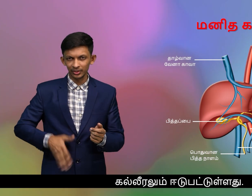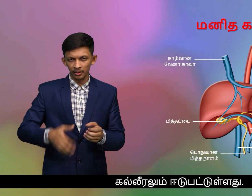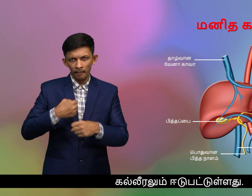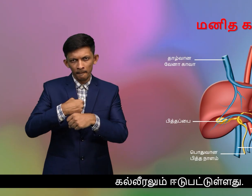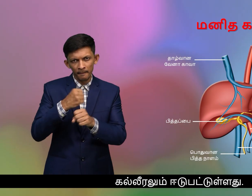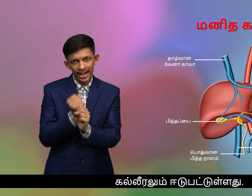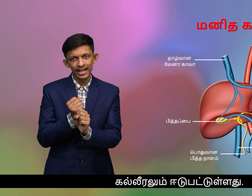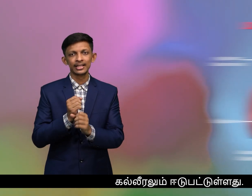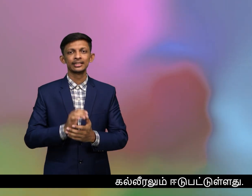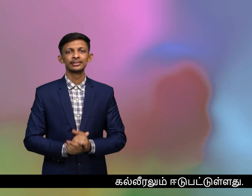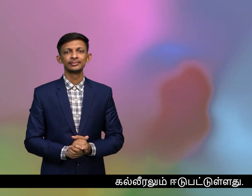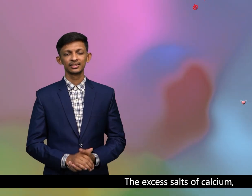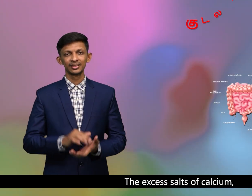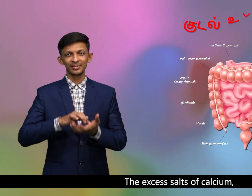கல்லீரலும் ஈடுபட்டுள்ளது.